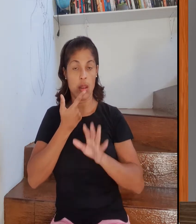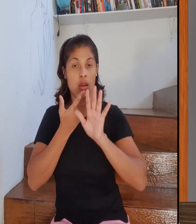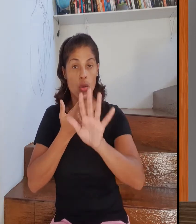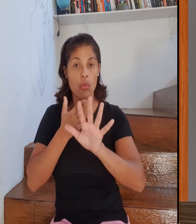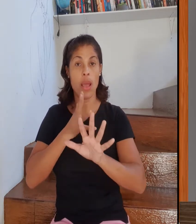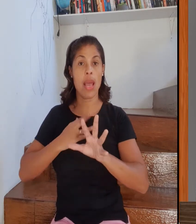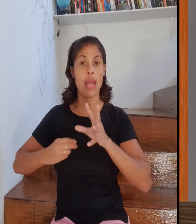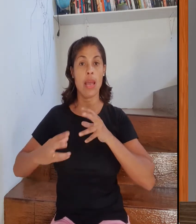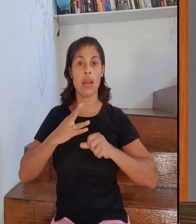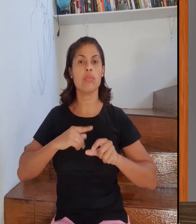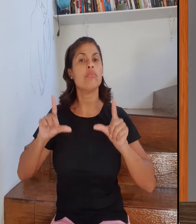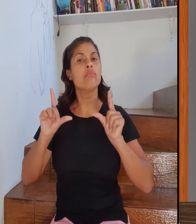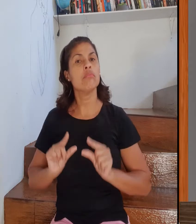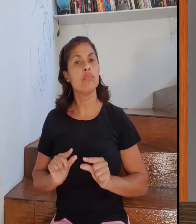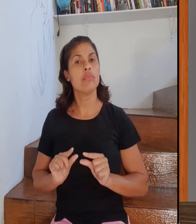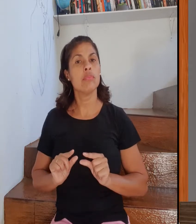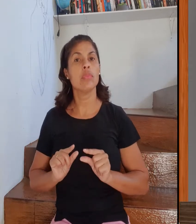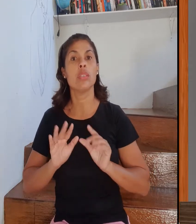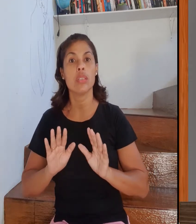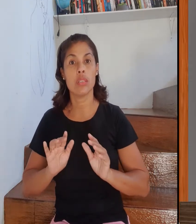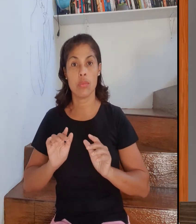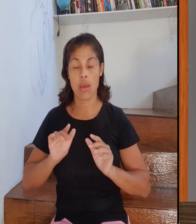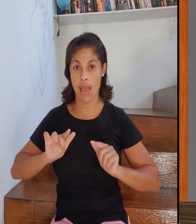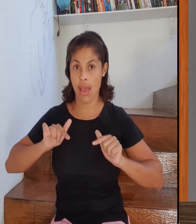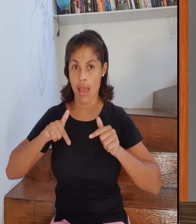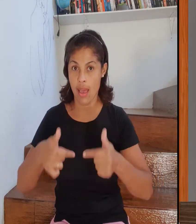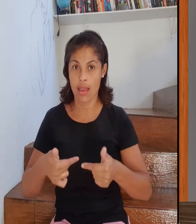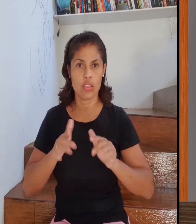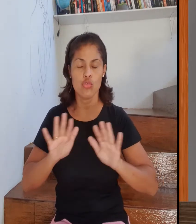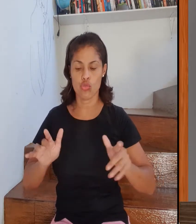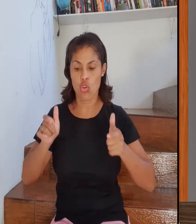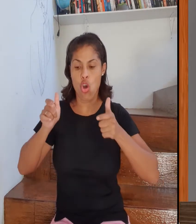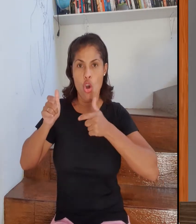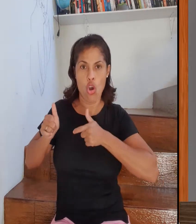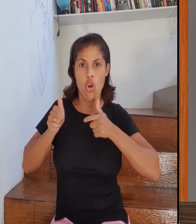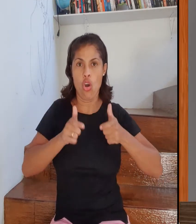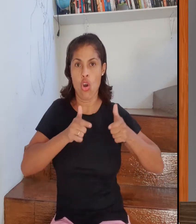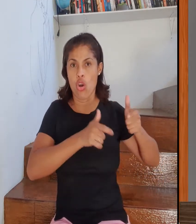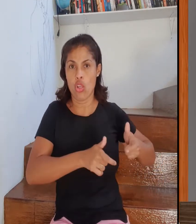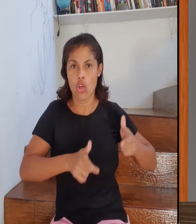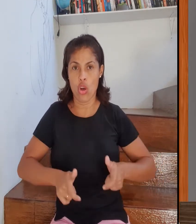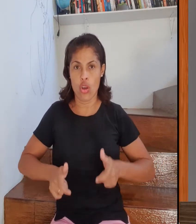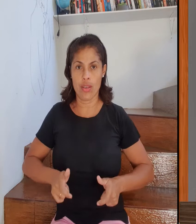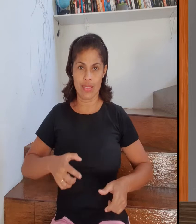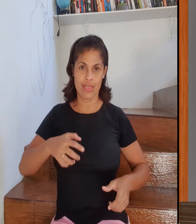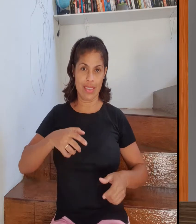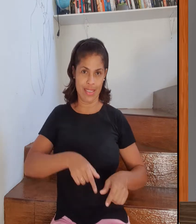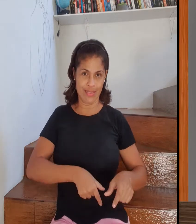mas a sua absorção é mínima, sendo seu efeito local, na luz do